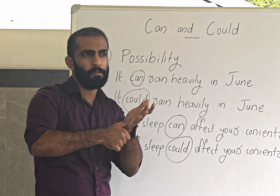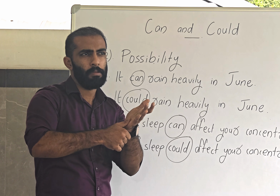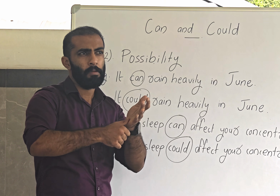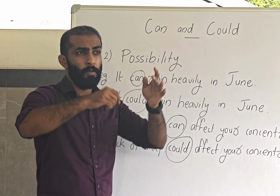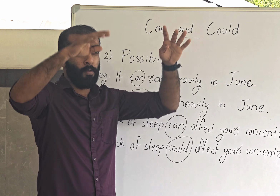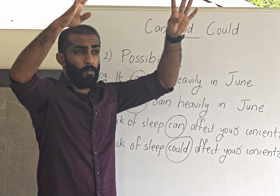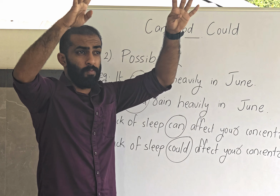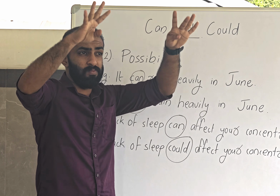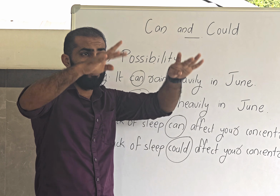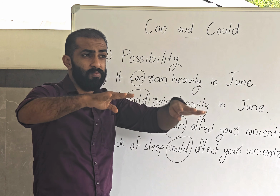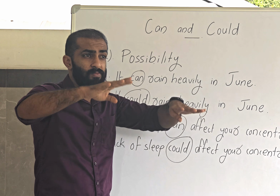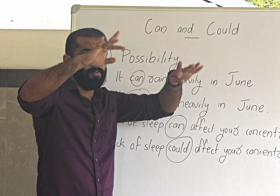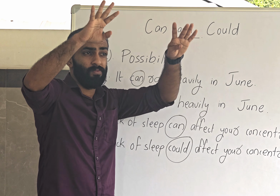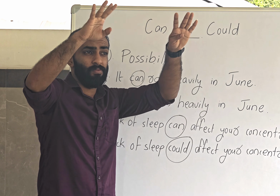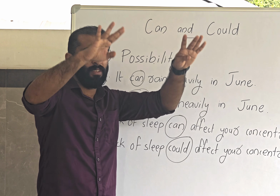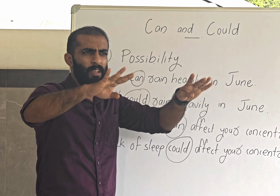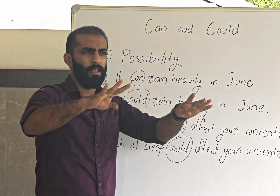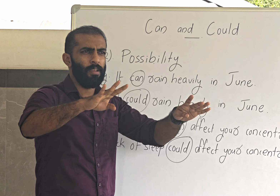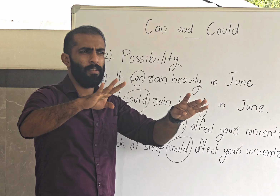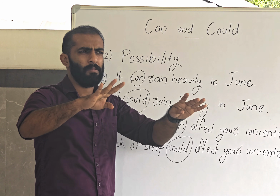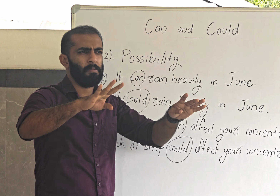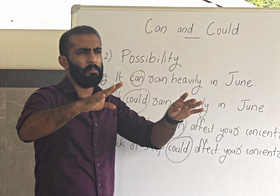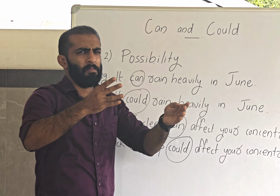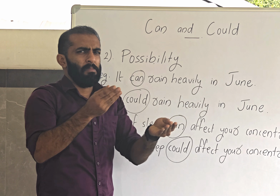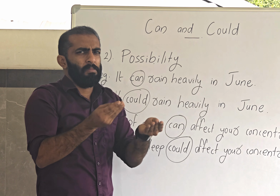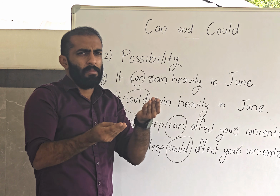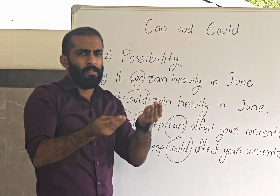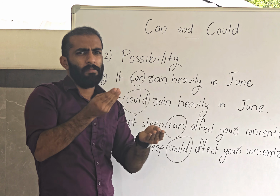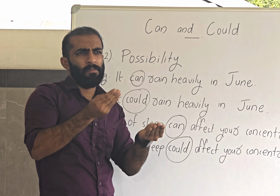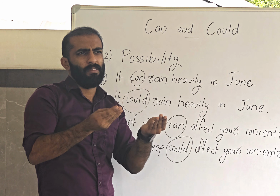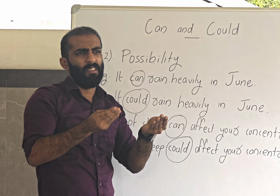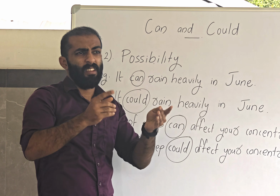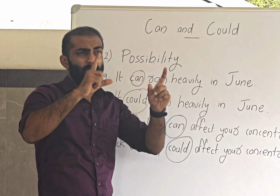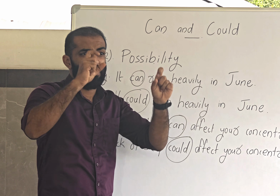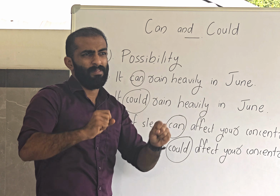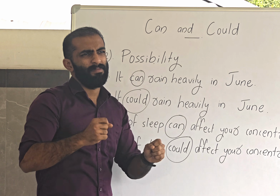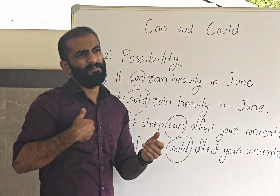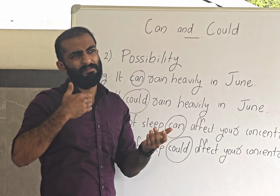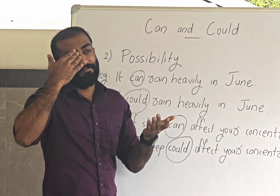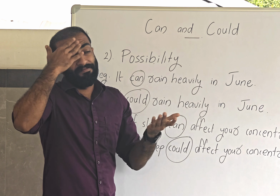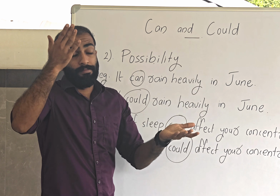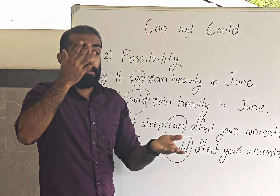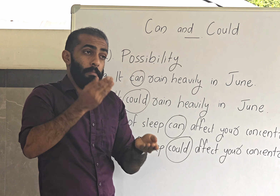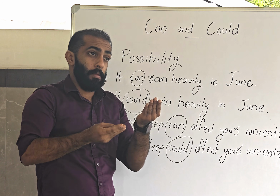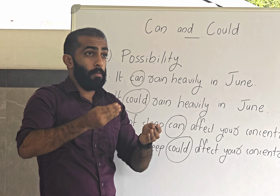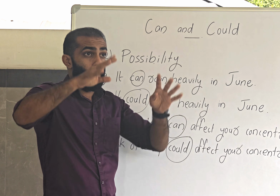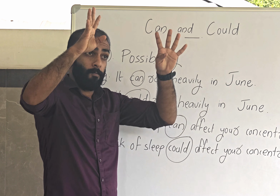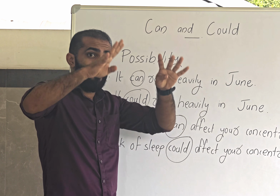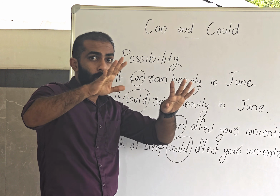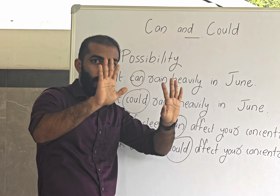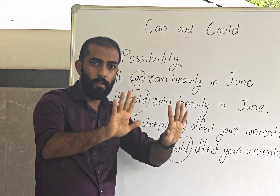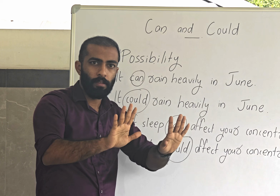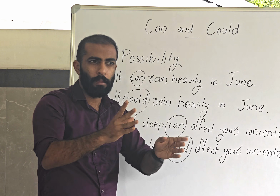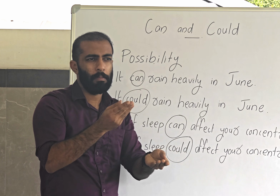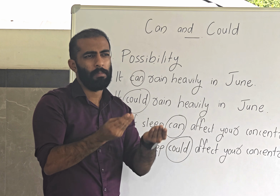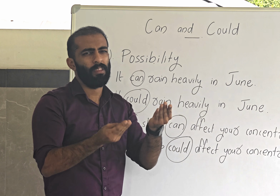അതായത് ജൂൺ മാസത്തിൽ ശക്തമായ മഴ ഉണ്ടായേക്കാം. നമുക്ക് ഉറപ്പ് പറയാൻ പറ്റില്ല. ചിലപ്പോൾ ഉണ്ടായേക്കാം, ചിലപ്പോൾ